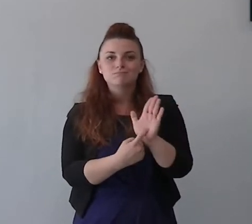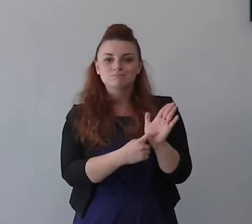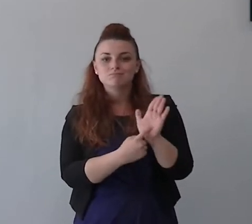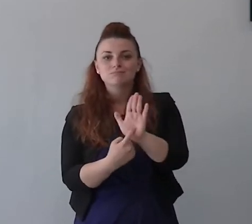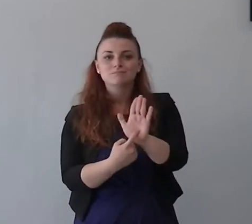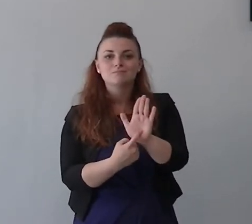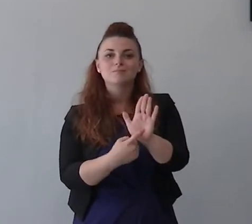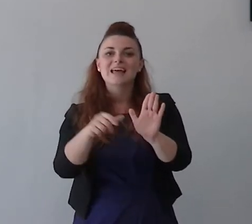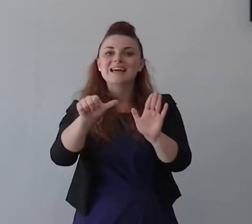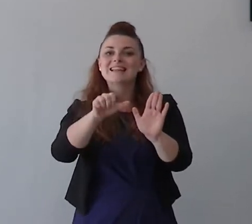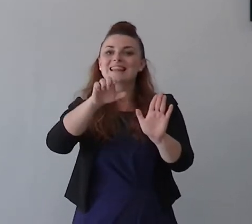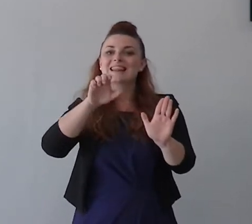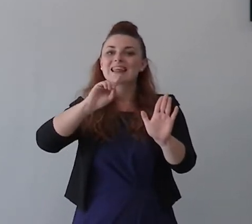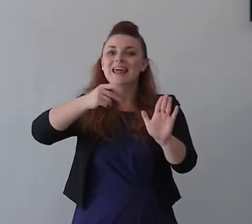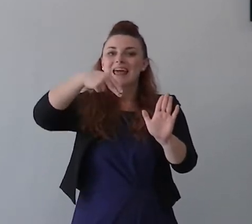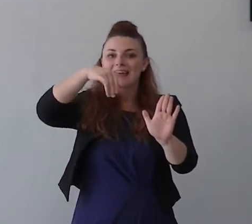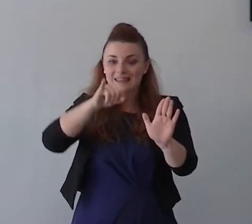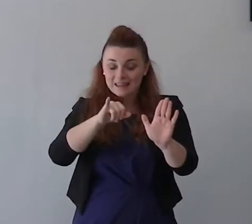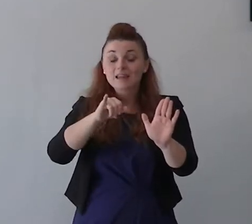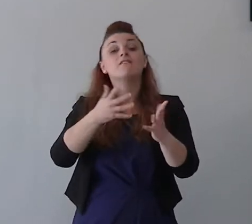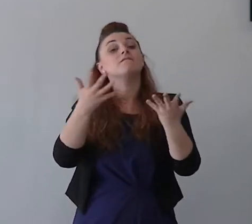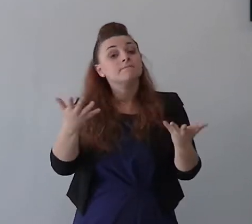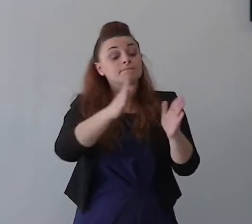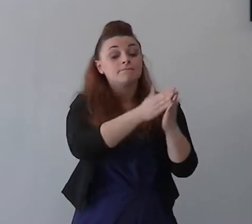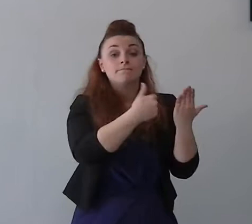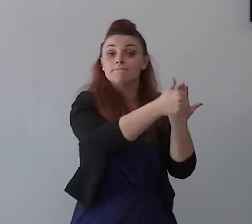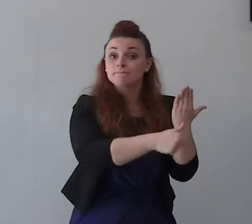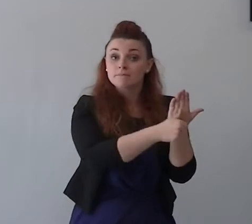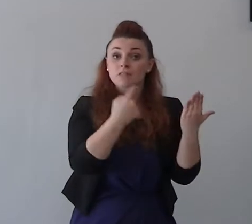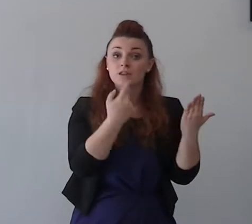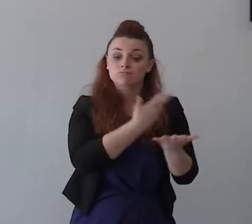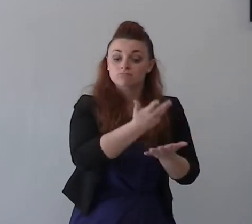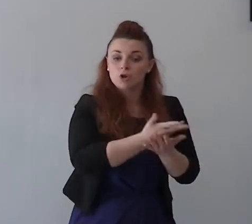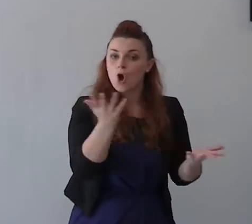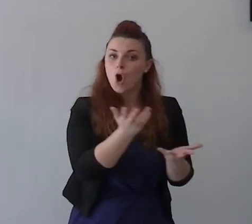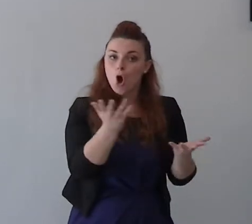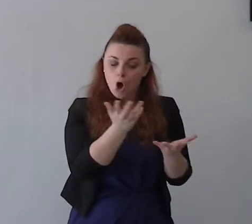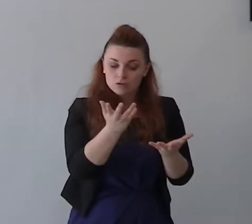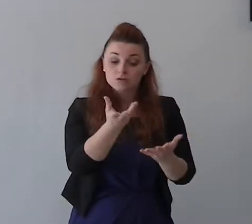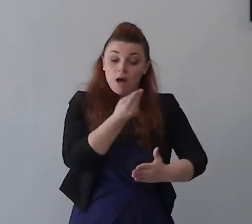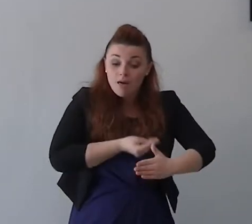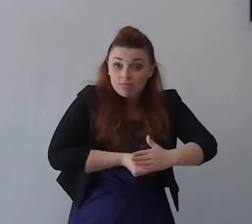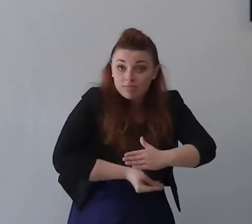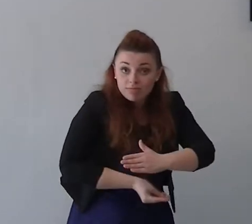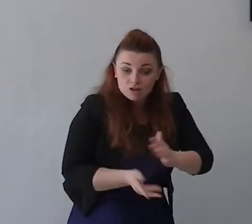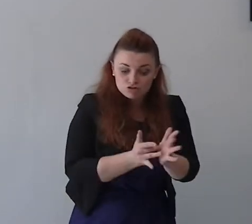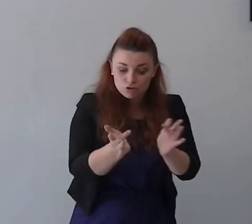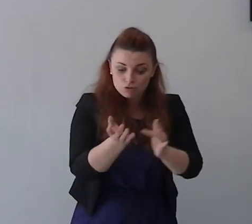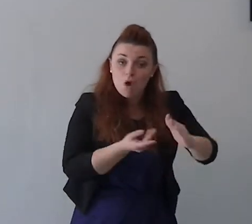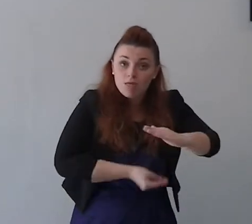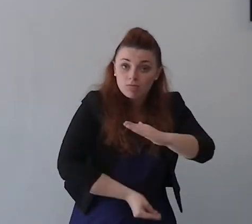sua nascita, la sua nascita arrivò accompagnata da un segno nel cielo. Mi dai la prima slide, per favore?